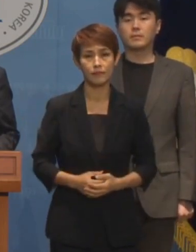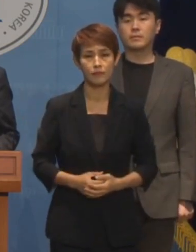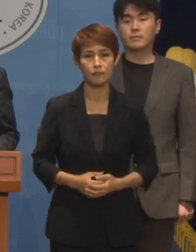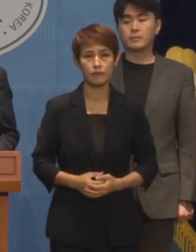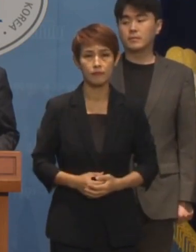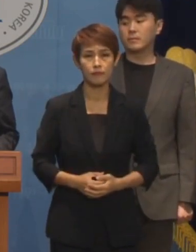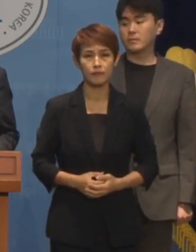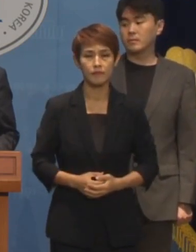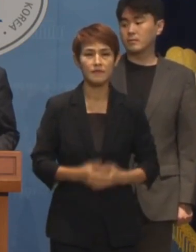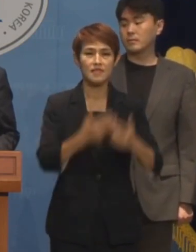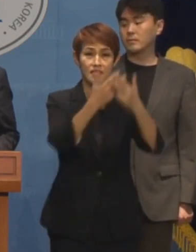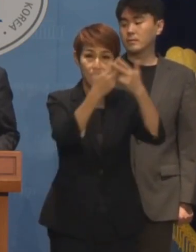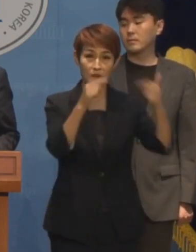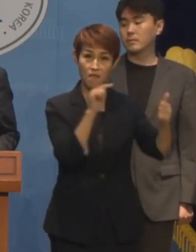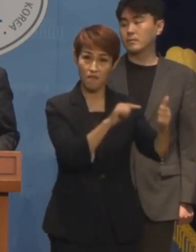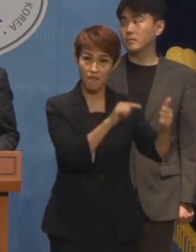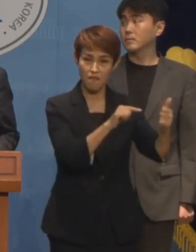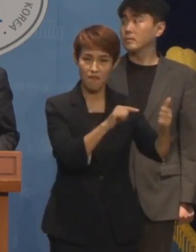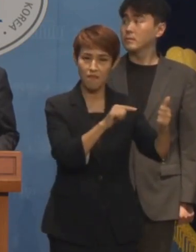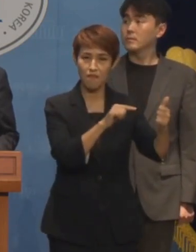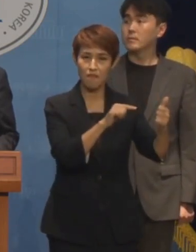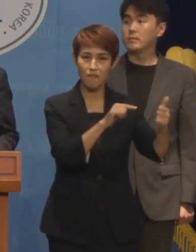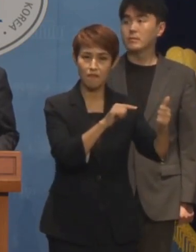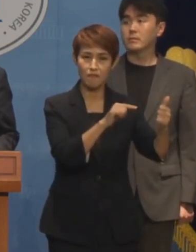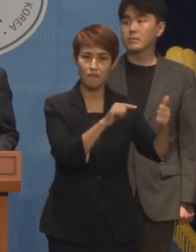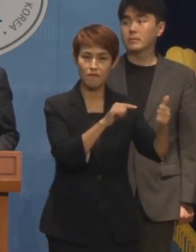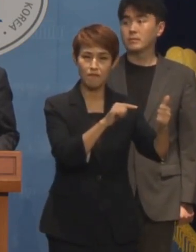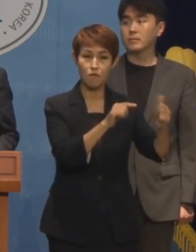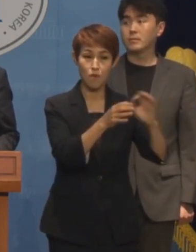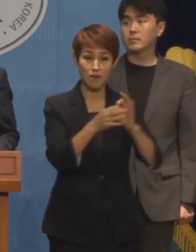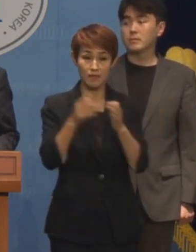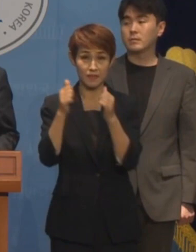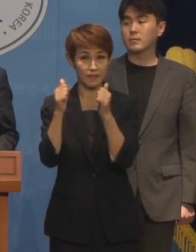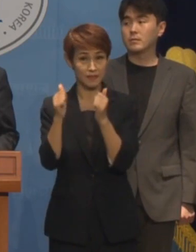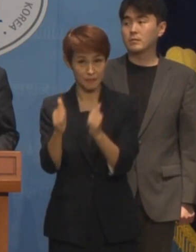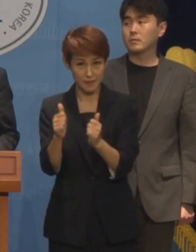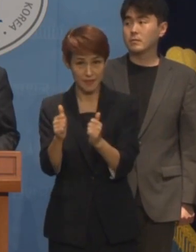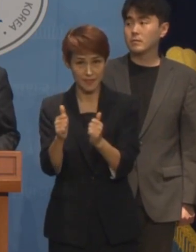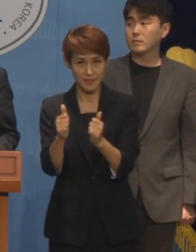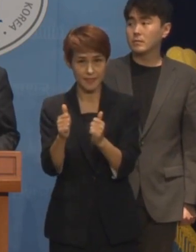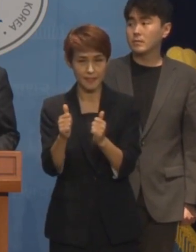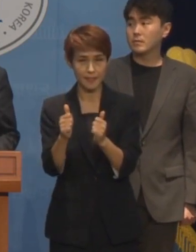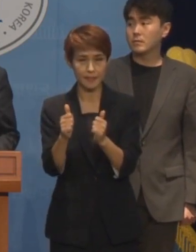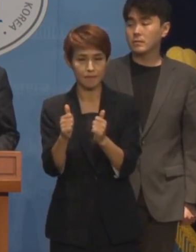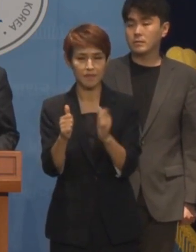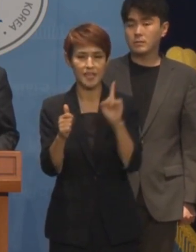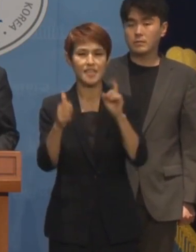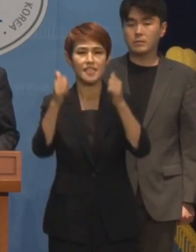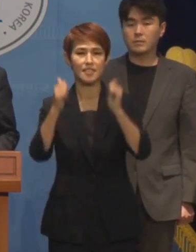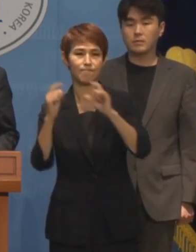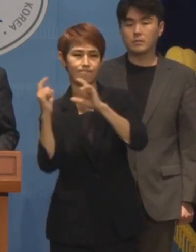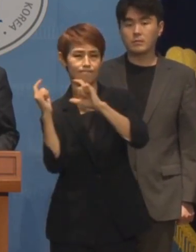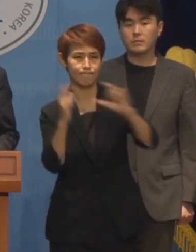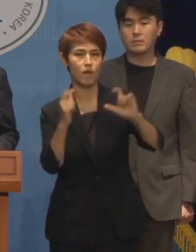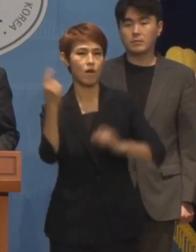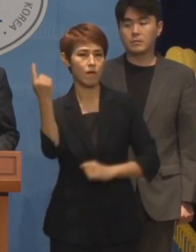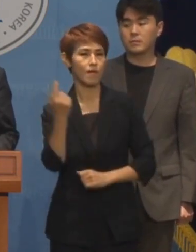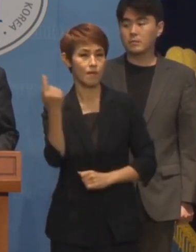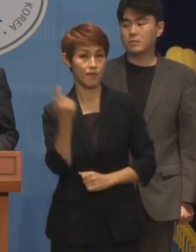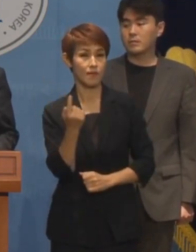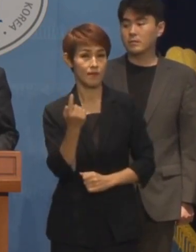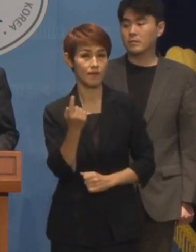드디어 이재명 민주당 당대표를 둘러싼 재판이 하나둘 1심 선고를 앞두고